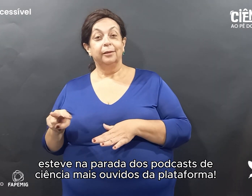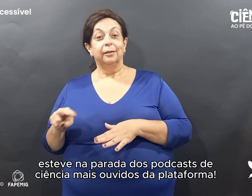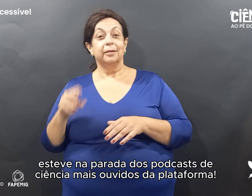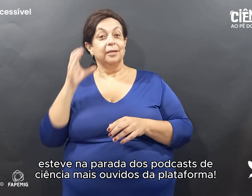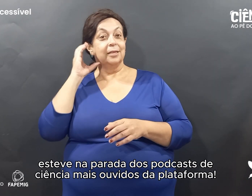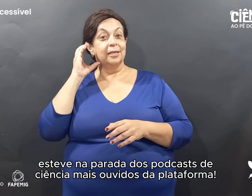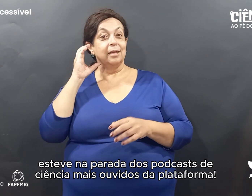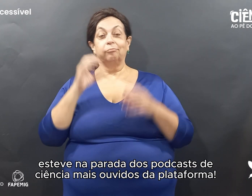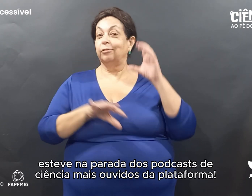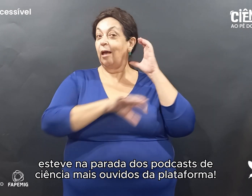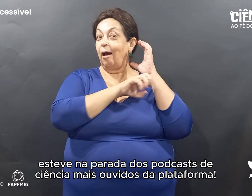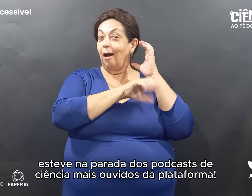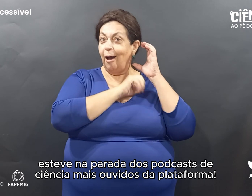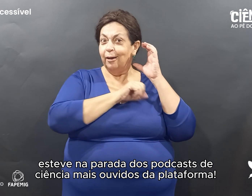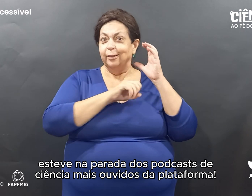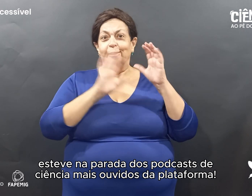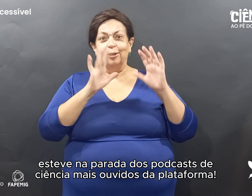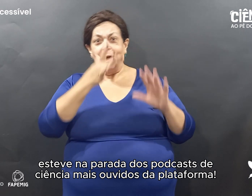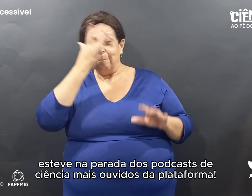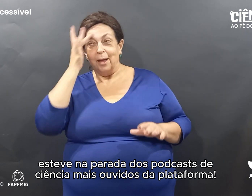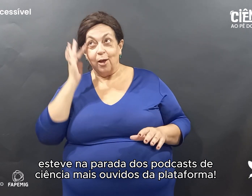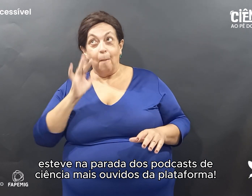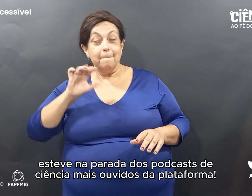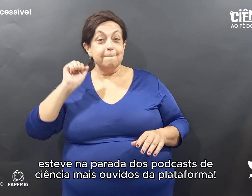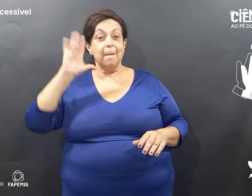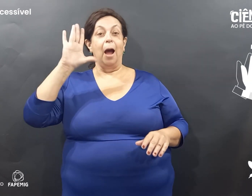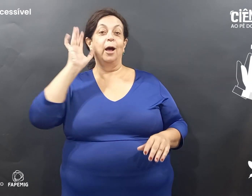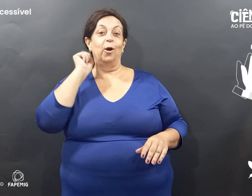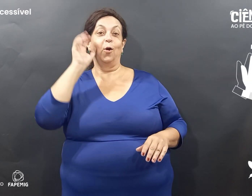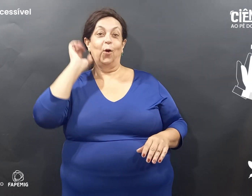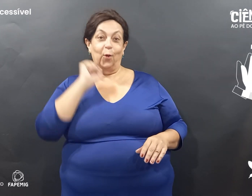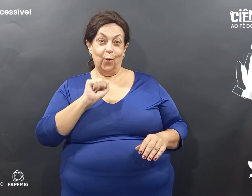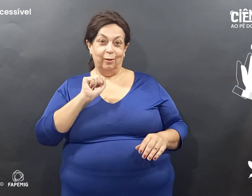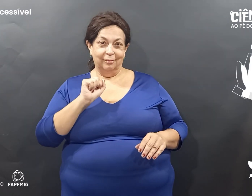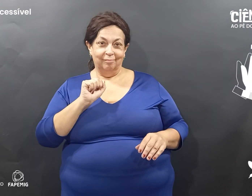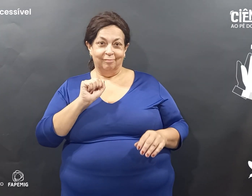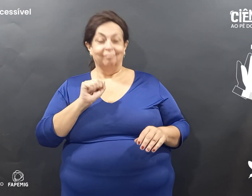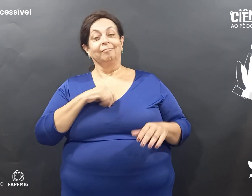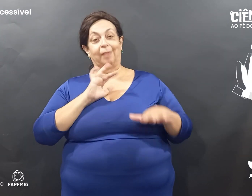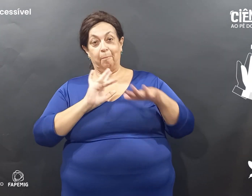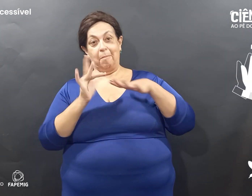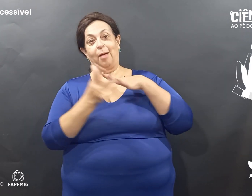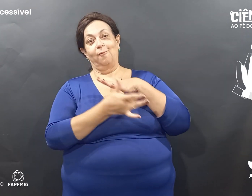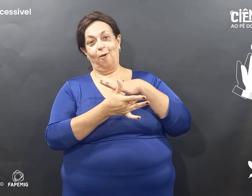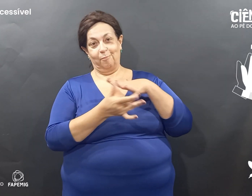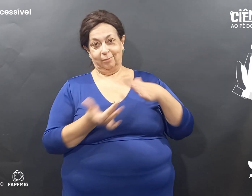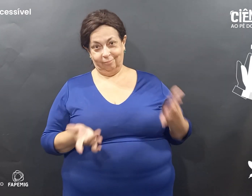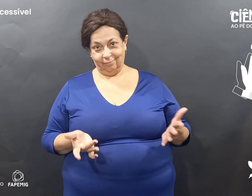dos podcasts de ciência mais ouvidos da plataforma.